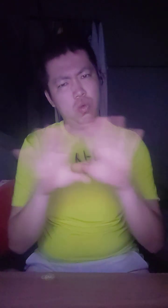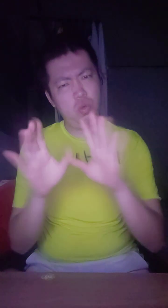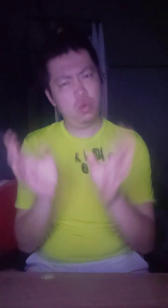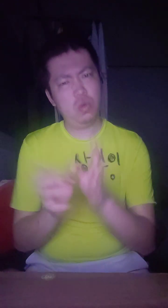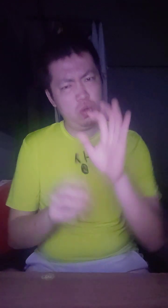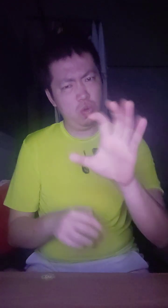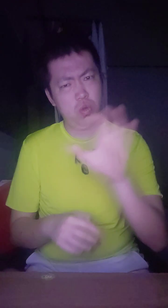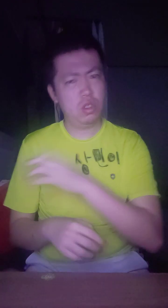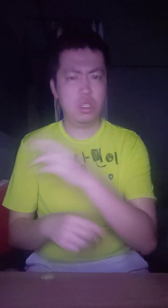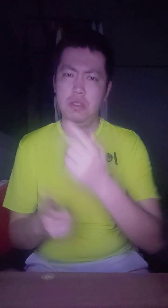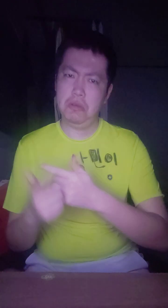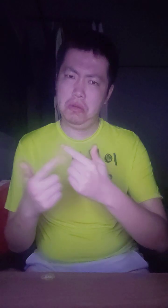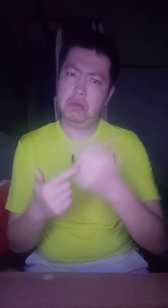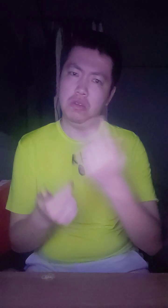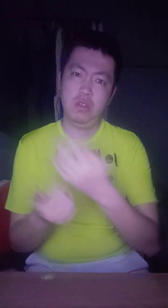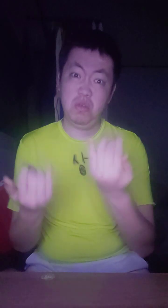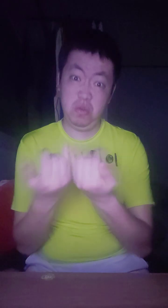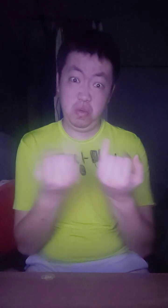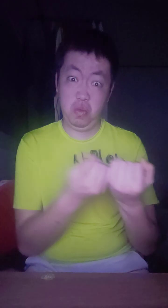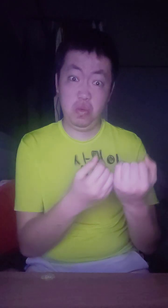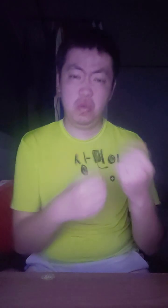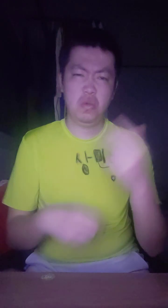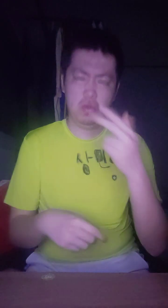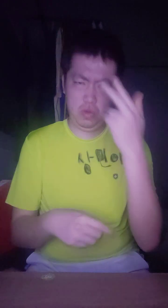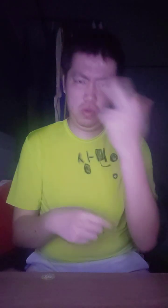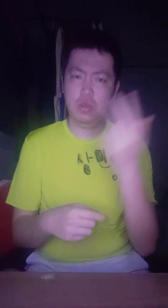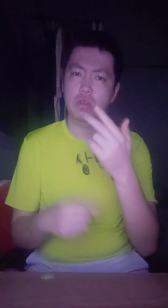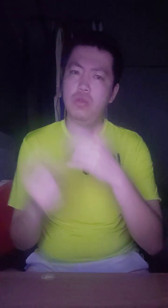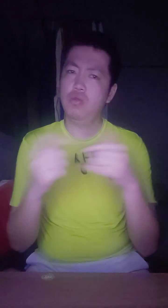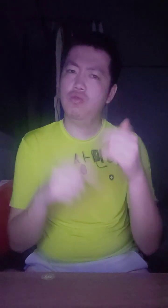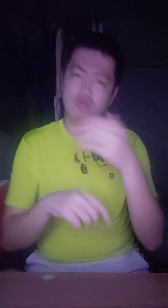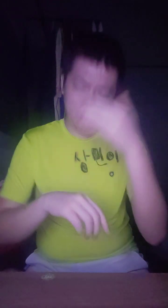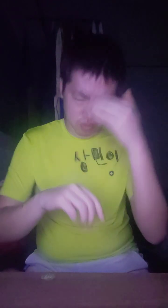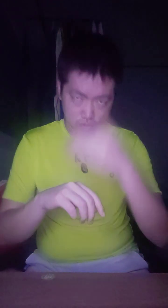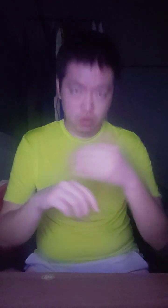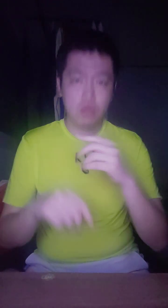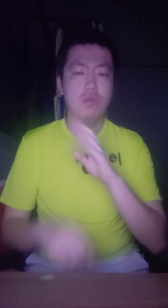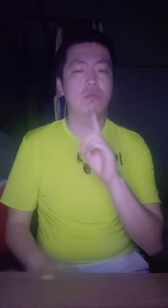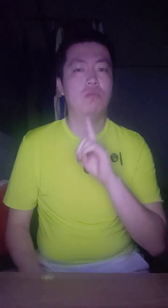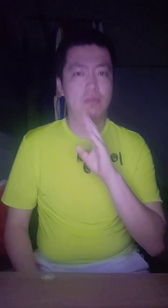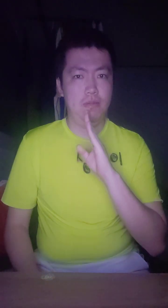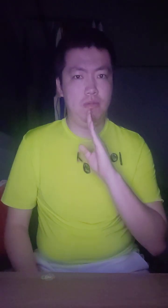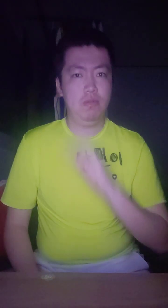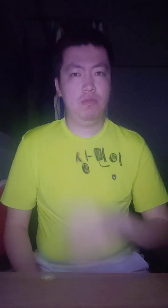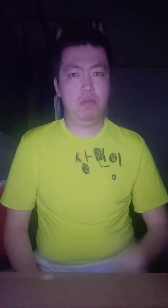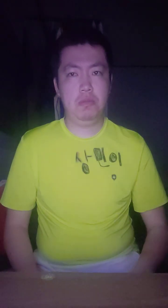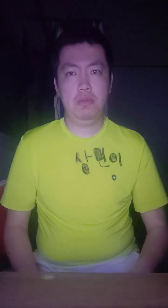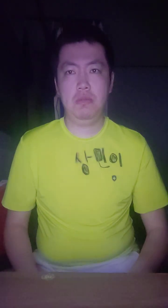사고, 과연 누구의 책임이고 피해자 가족에게는 누가 사과를 해야 할까요?